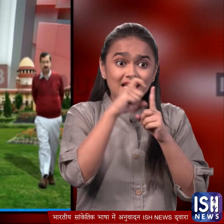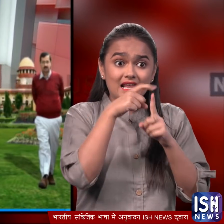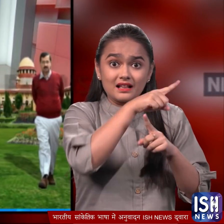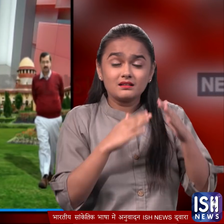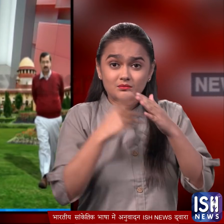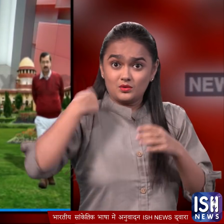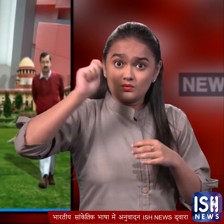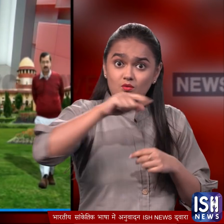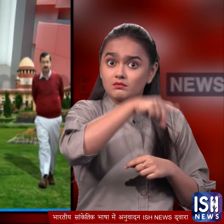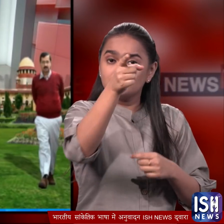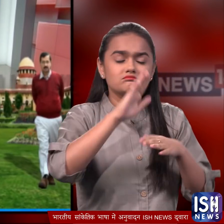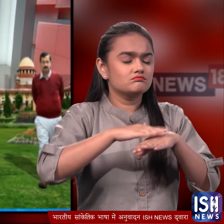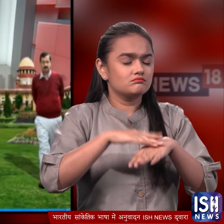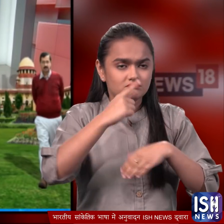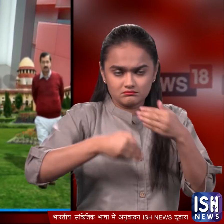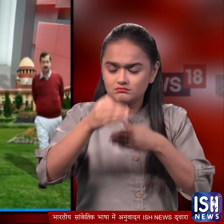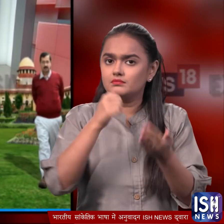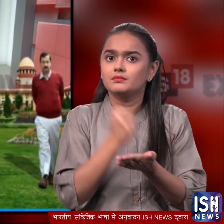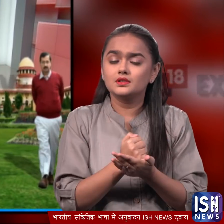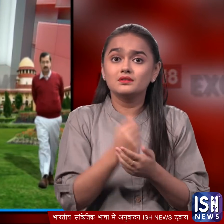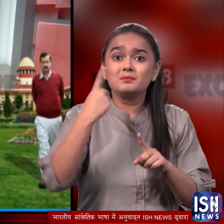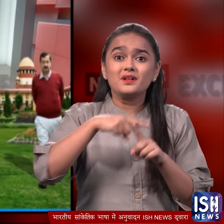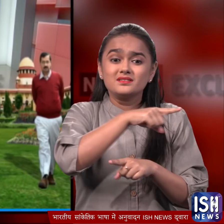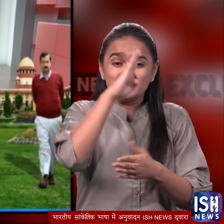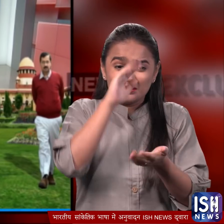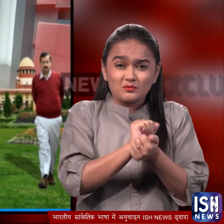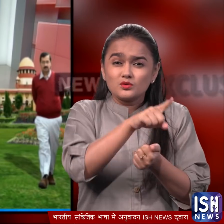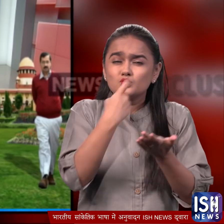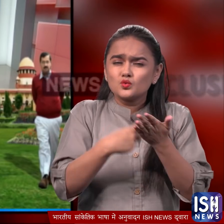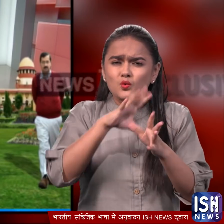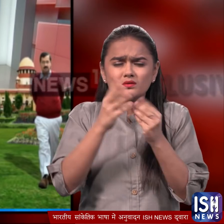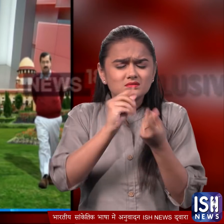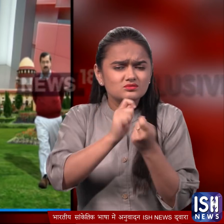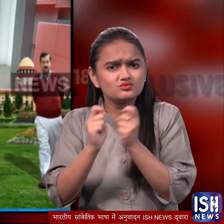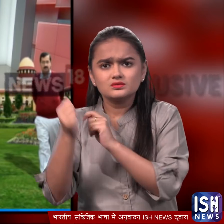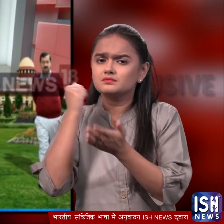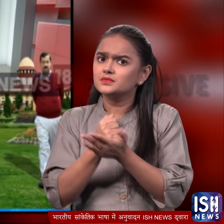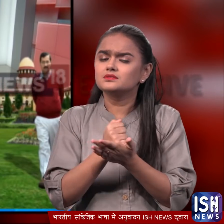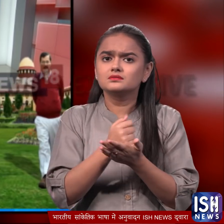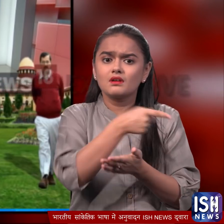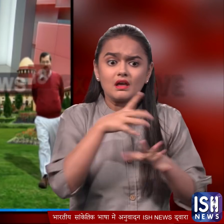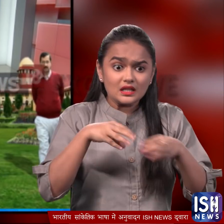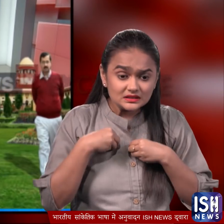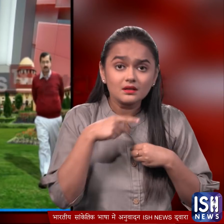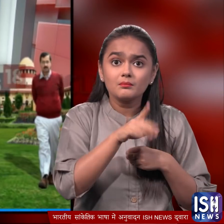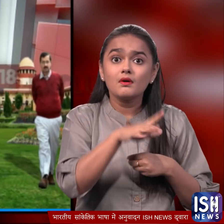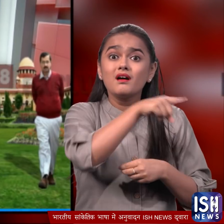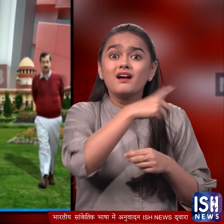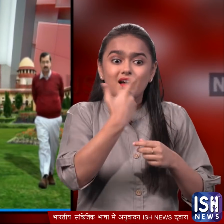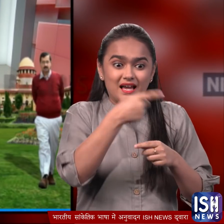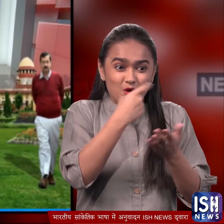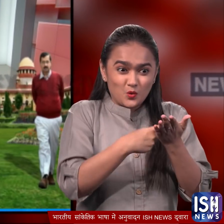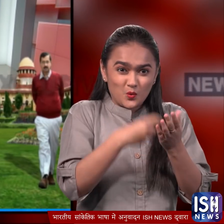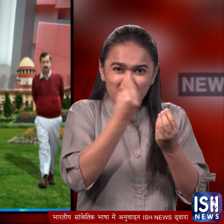दिल्ली सरकार ने सुप्रीम कोर्ट में चुनौती दे दी और कानून में बदलाव को संविधान के मूल के खिलाफ बताया। असल में कानून में बदलाव के